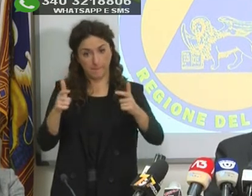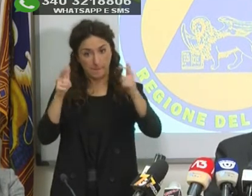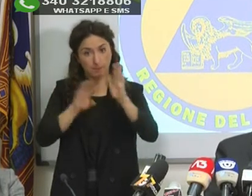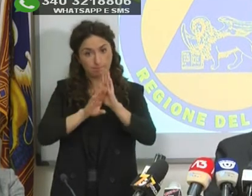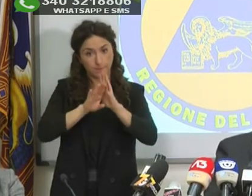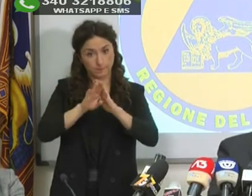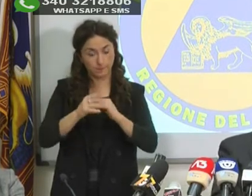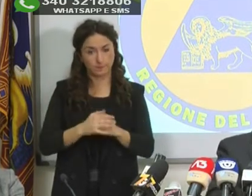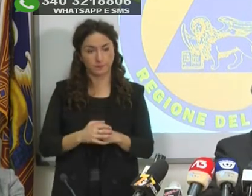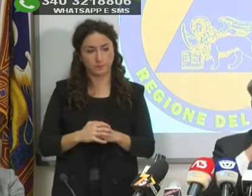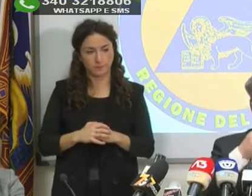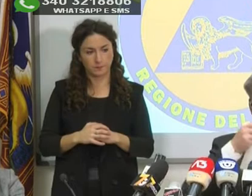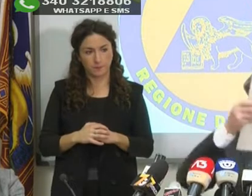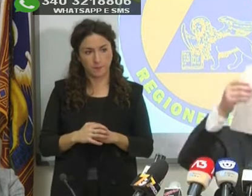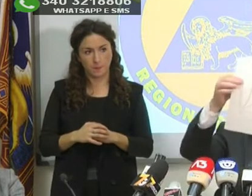una fase